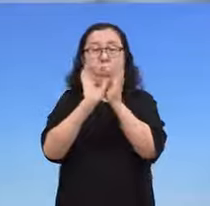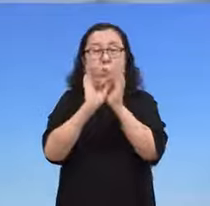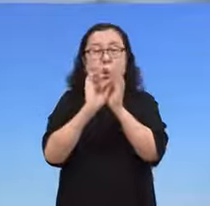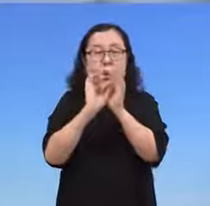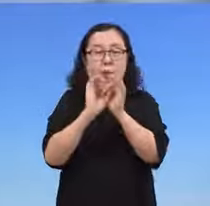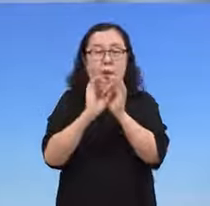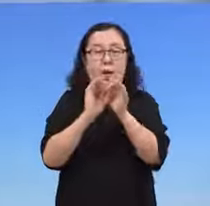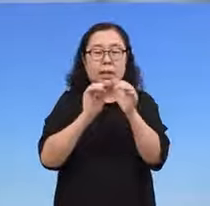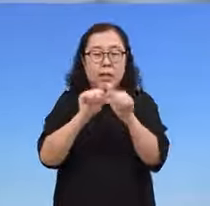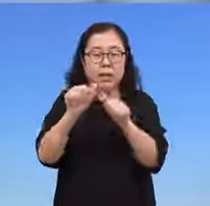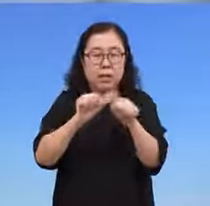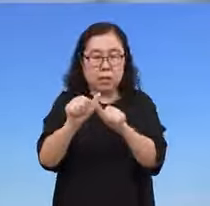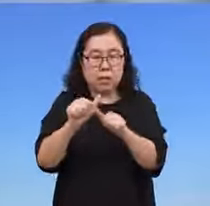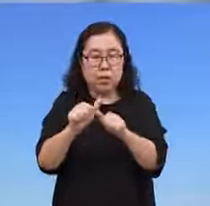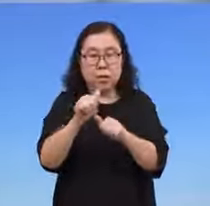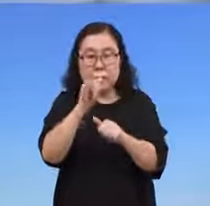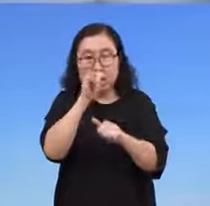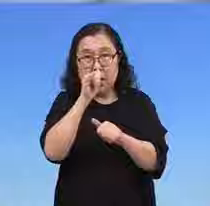기도 지키기.